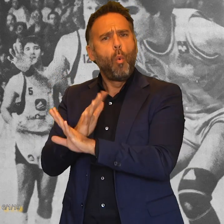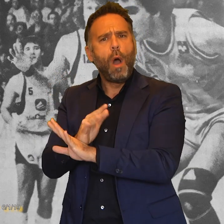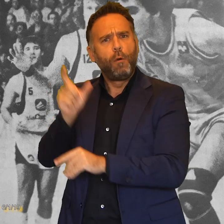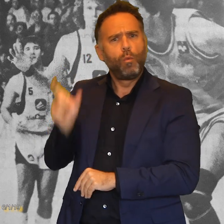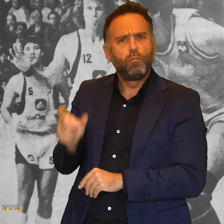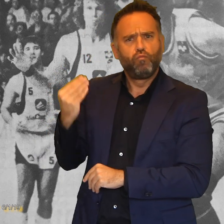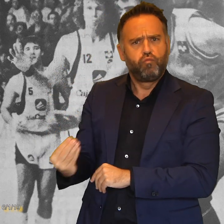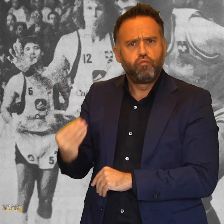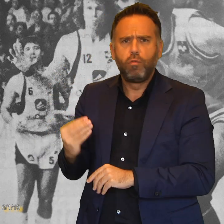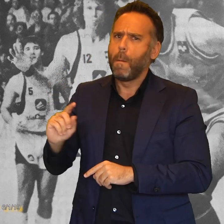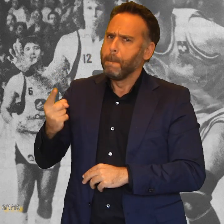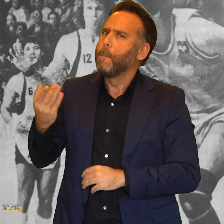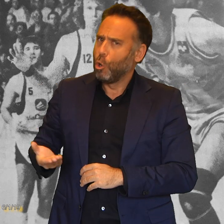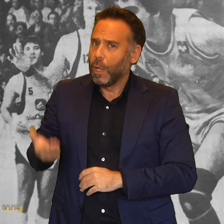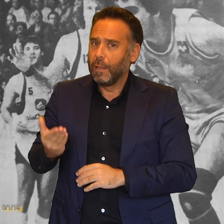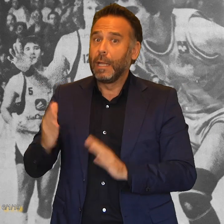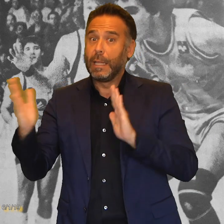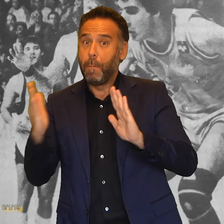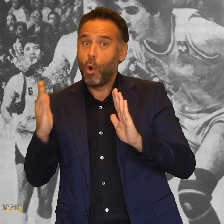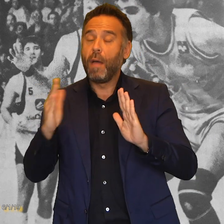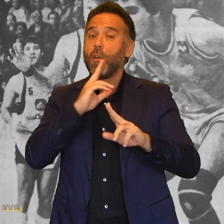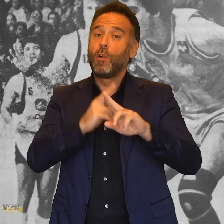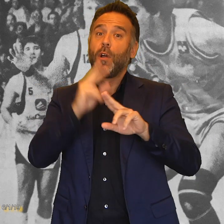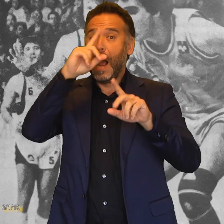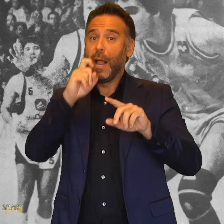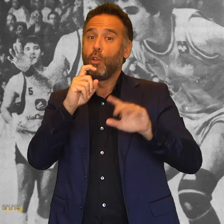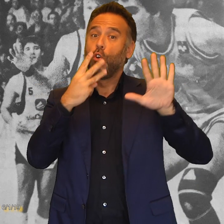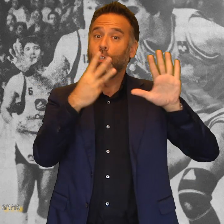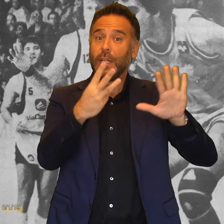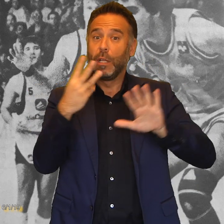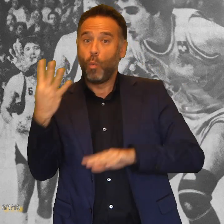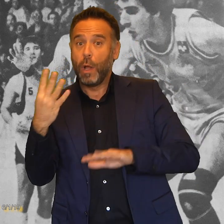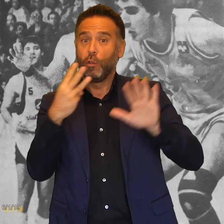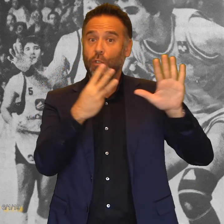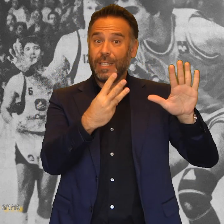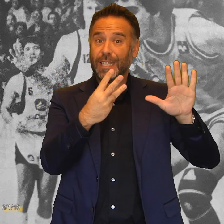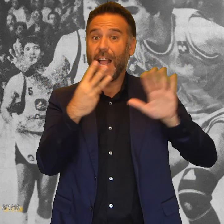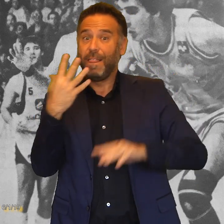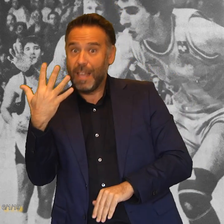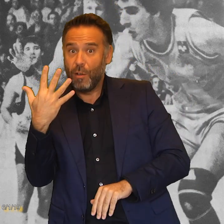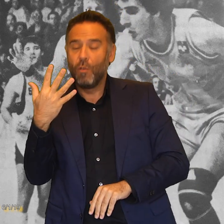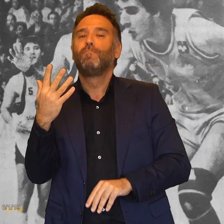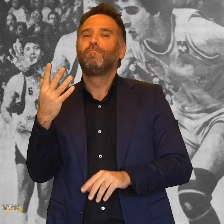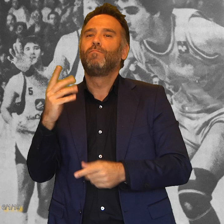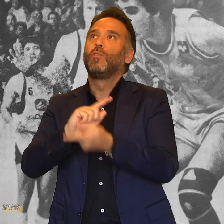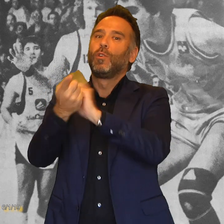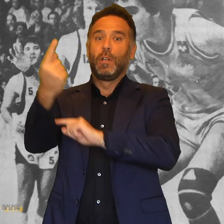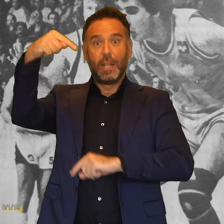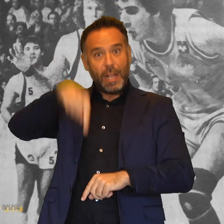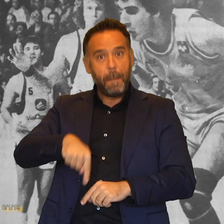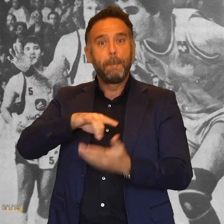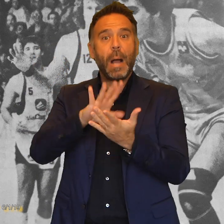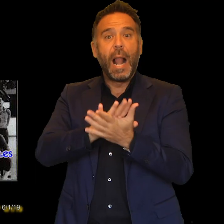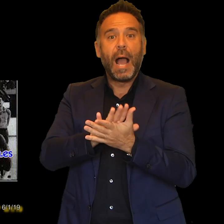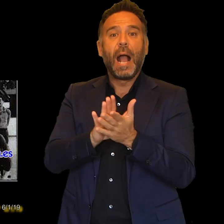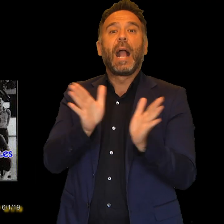Convertido en un jugador más importante, en la temporada 84-85 recaló en las filas del Caja de